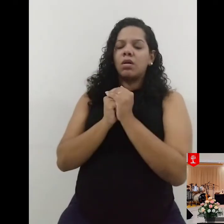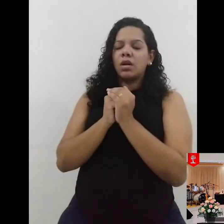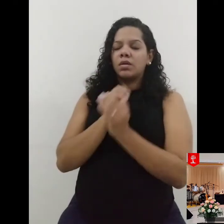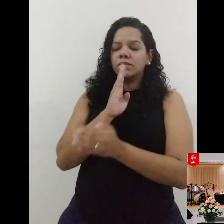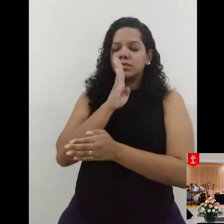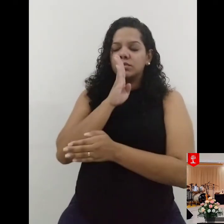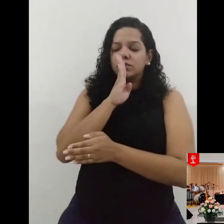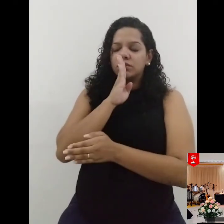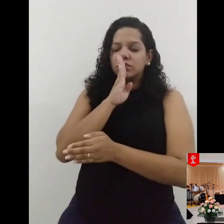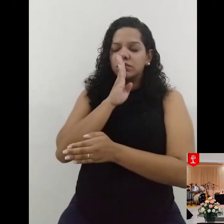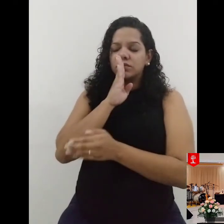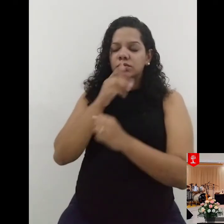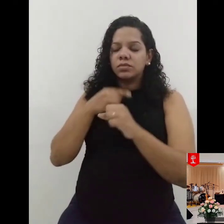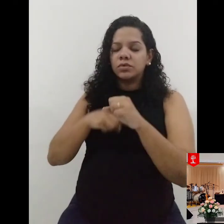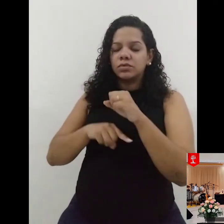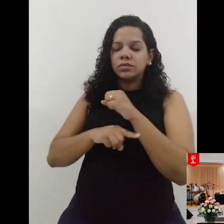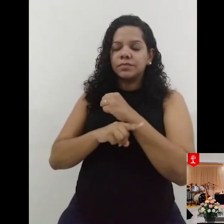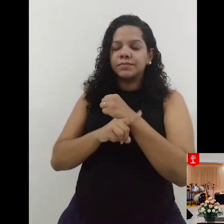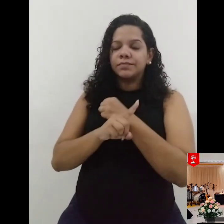outros homens.